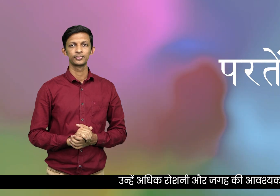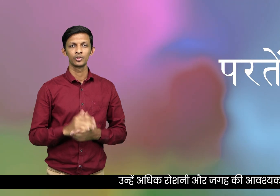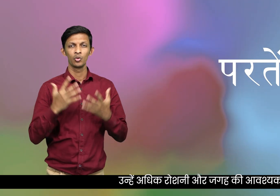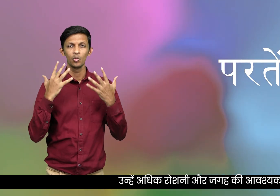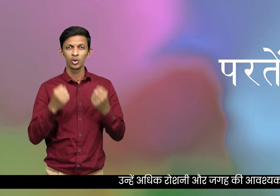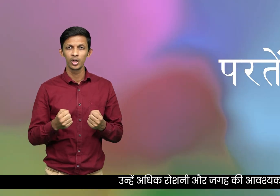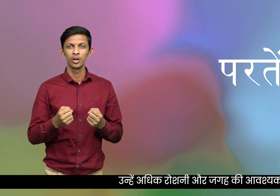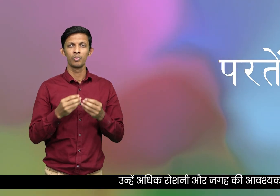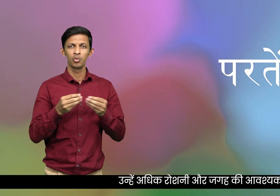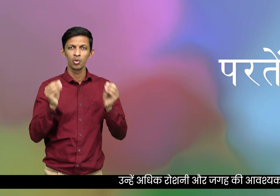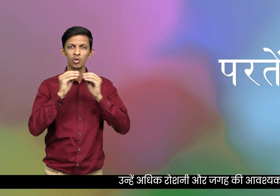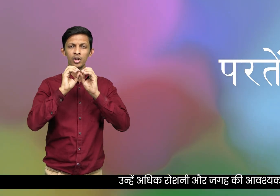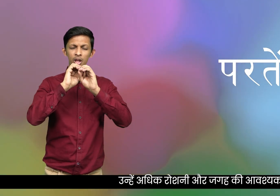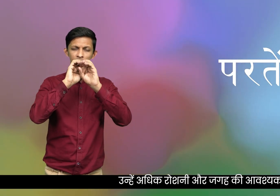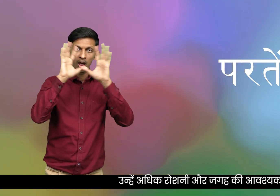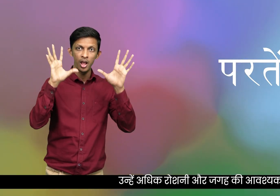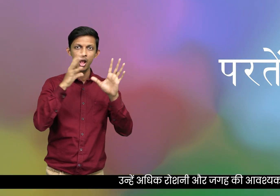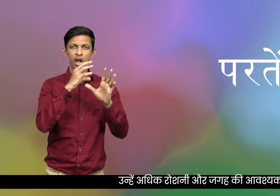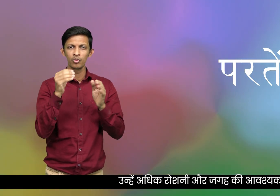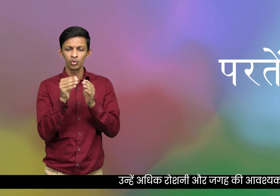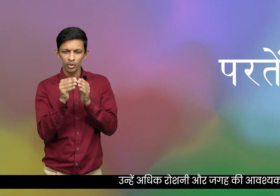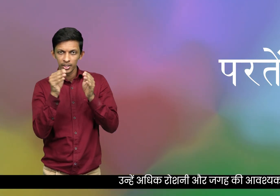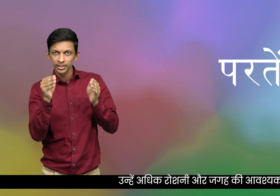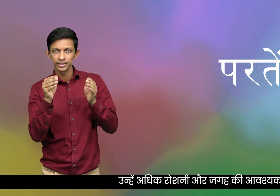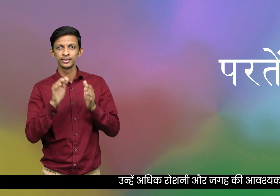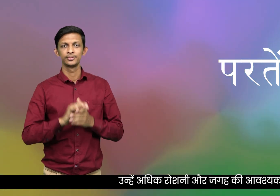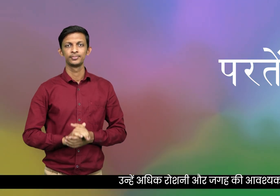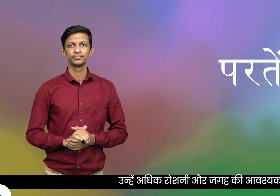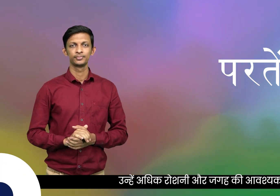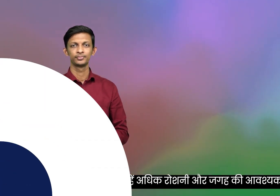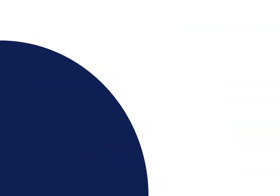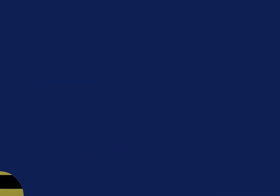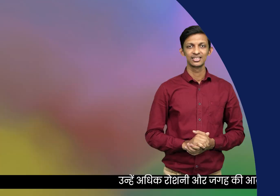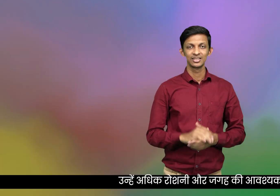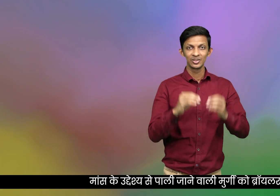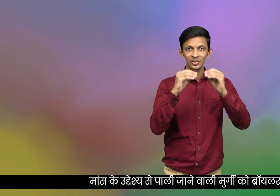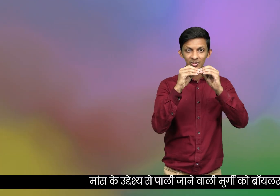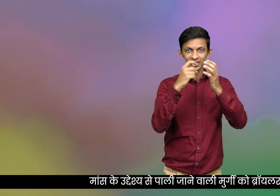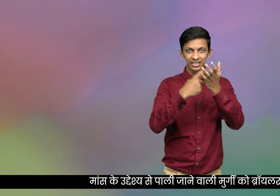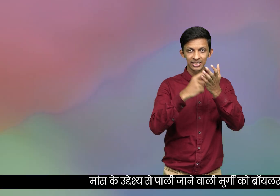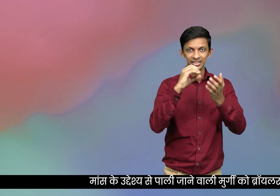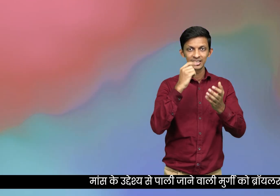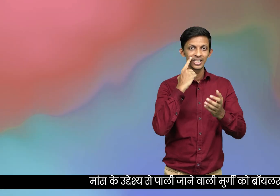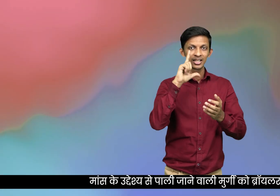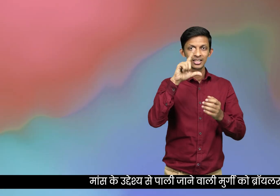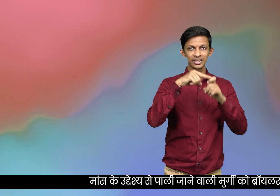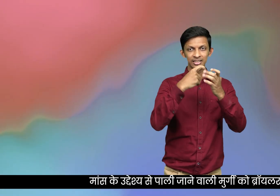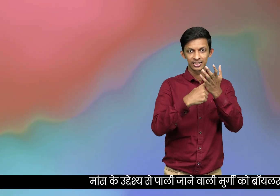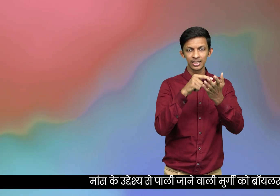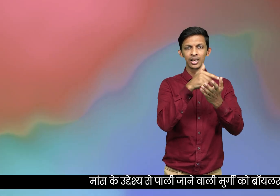उन्हें अधिक रोशनी और जगह की आवश्यकता होती है। मांस के उद्देश्य से पाली